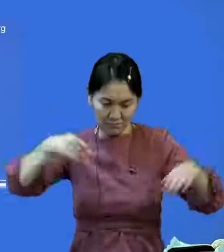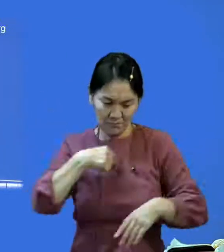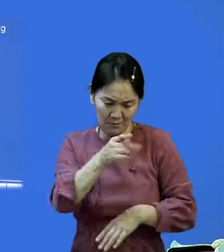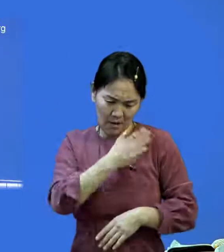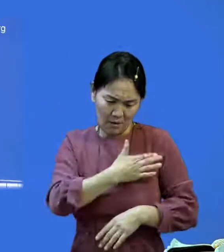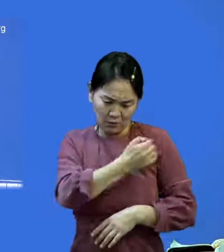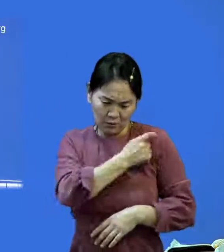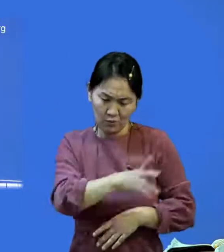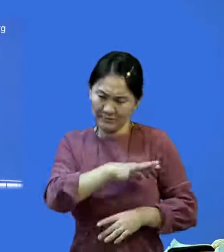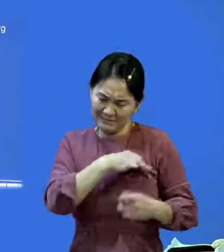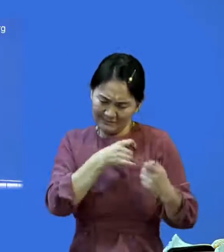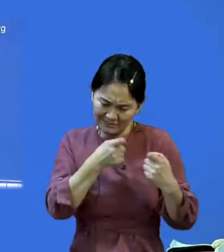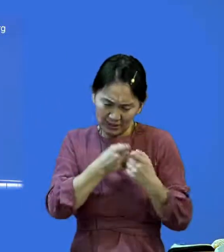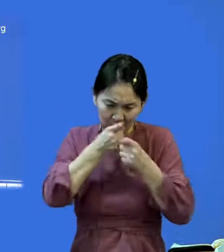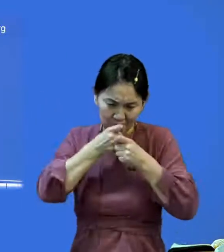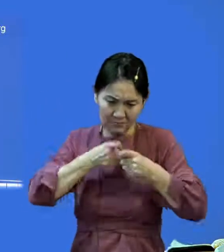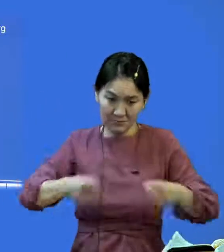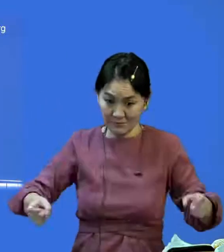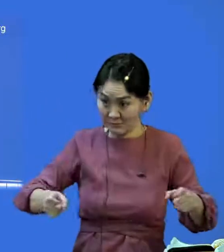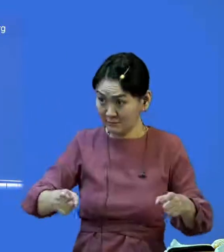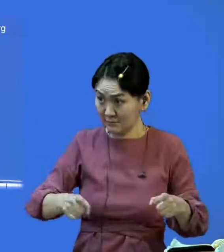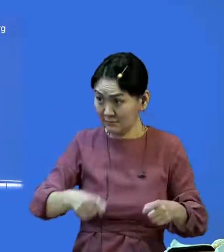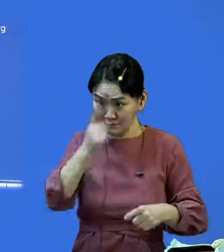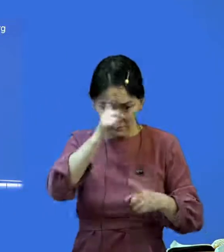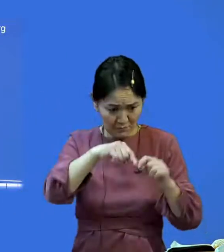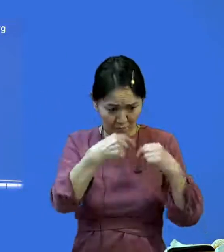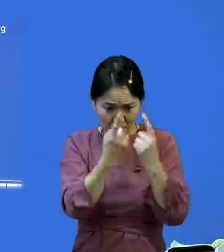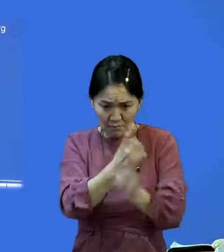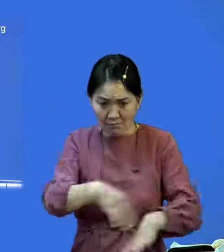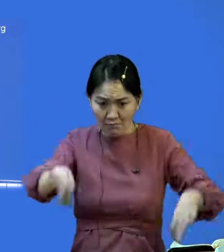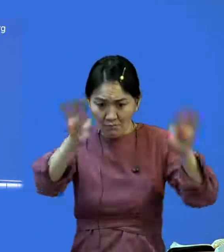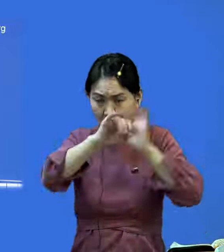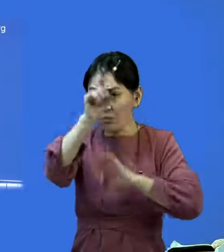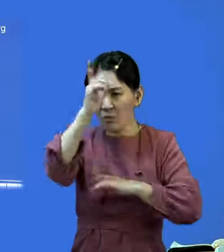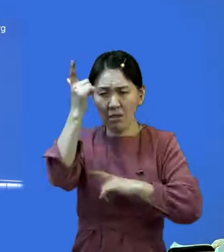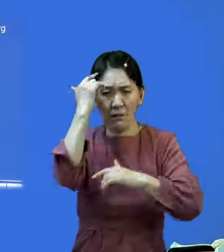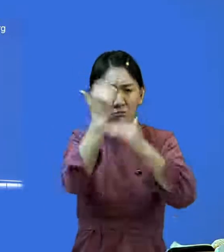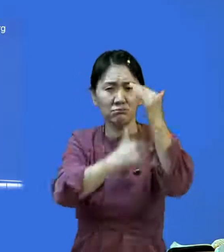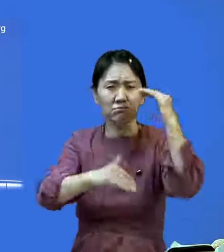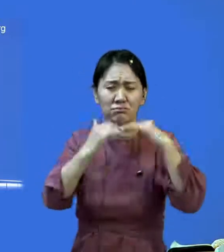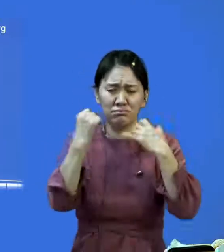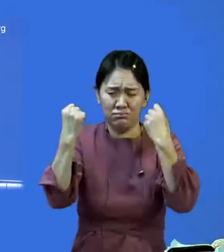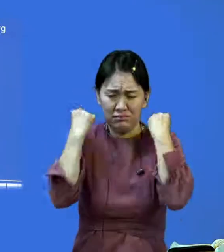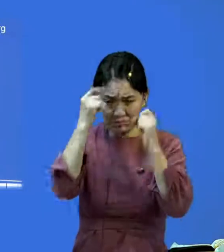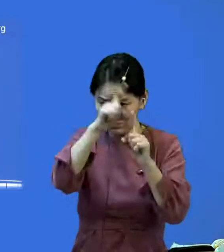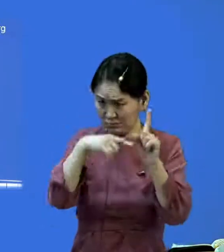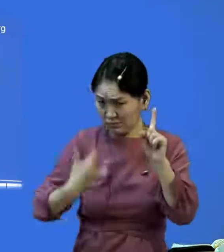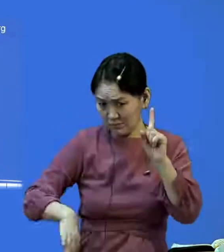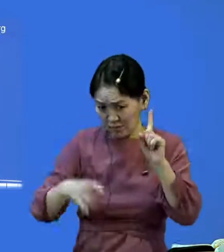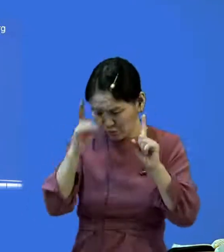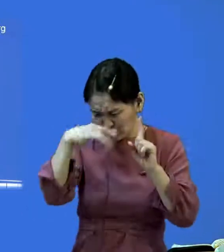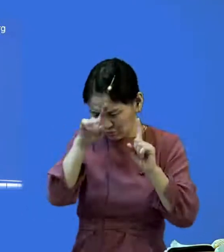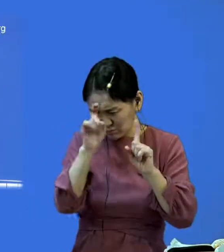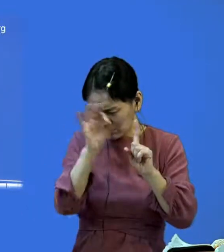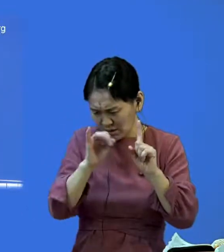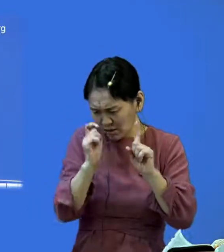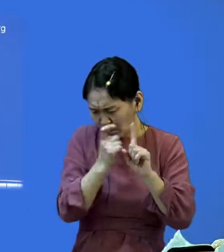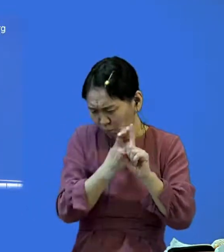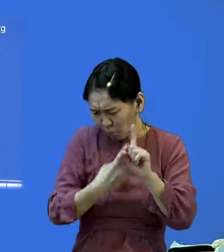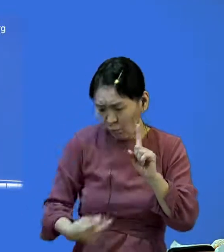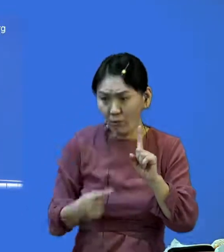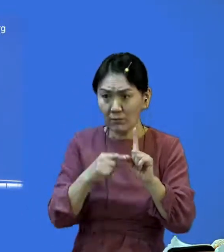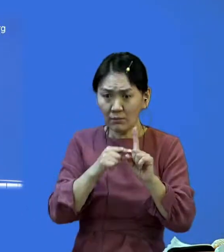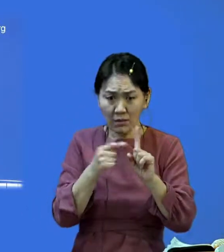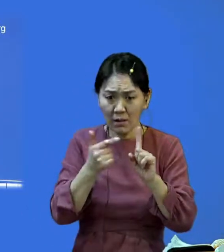дээр гим нүгэлгүй нэгэн тэр бол Бурхантай эрэгтгэгч нэгэн байсан. Бурхны цорын ганц хүү байсан.